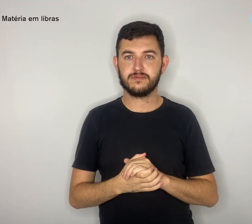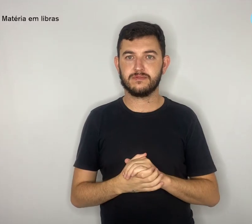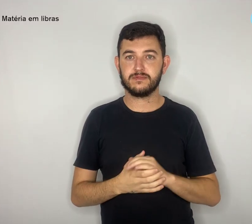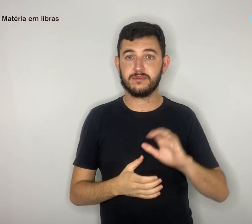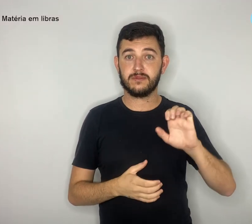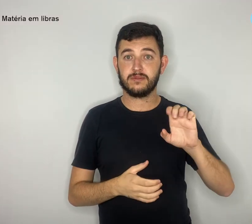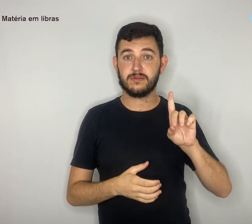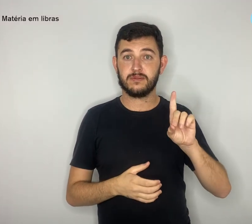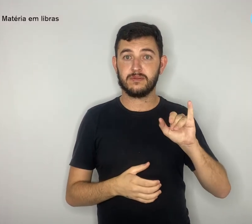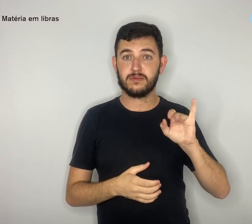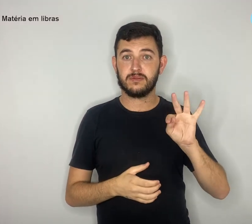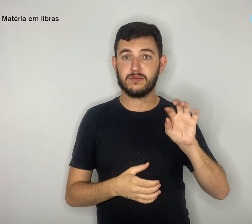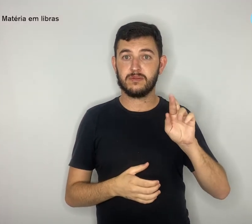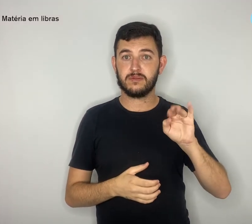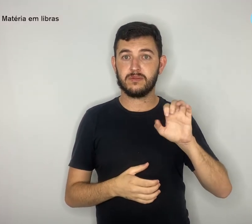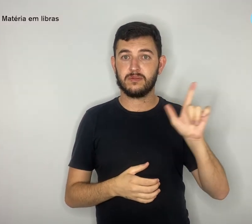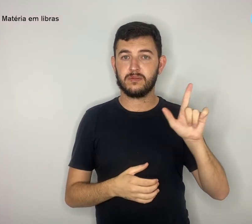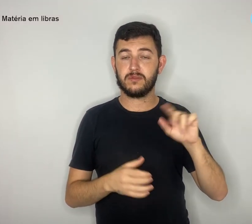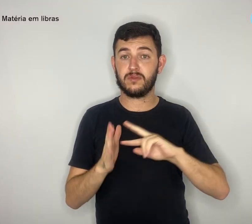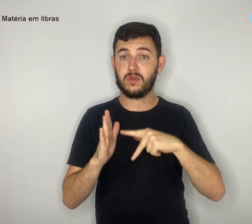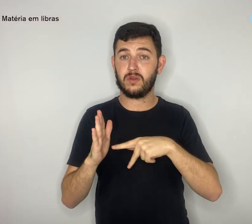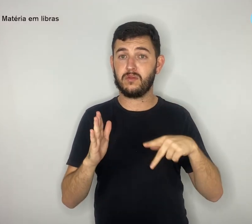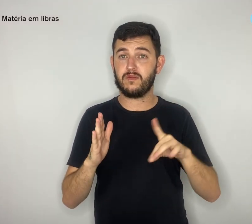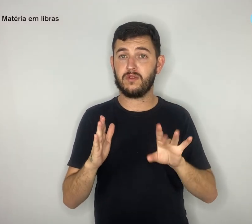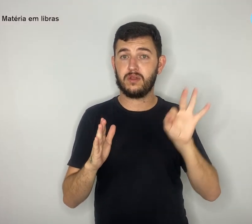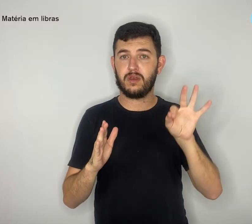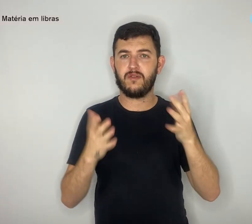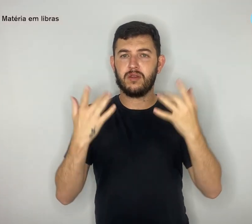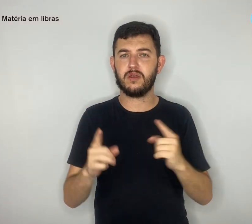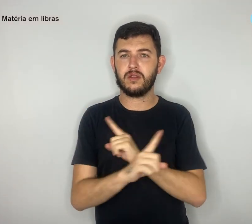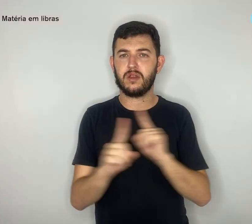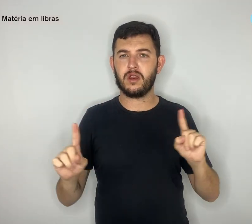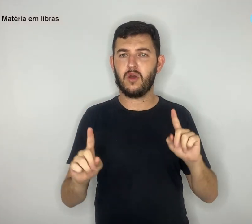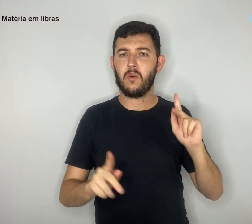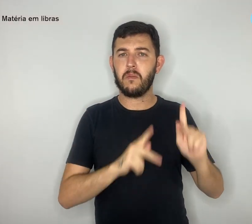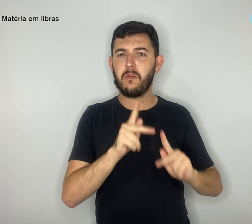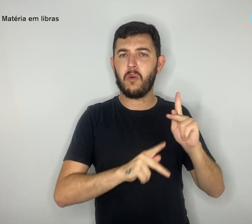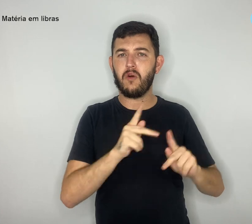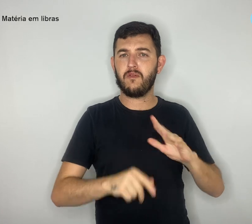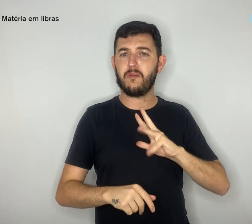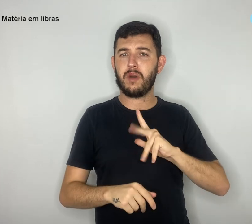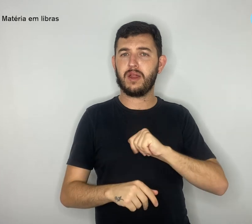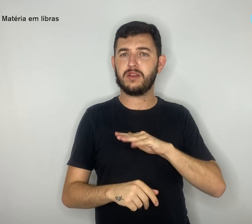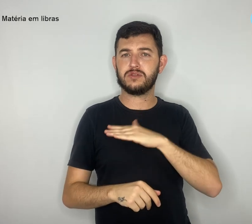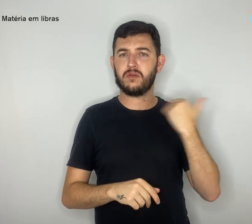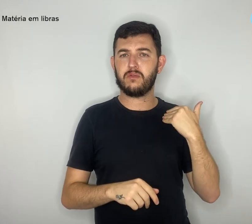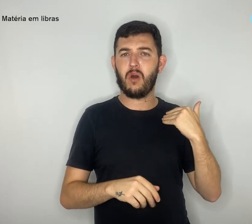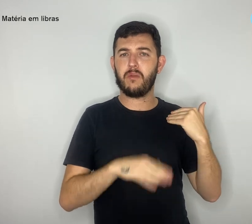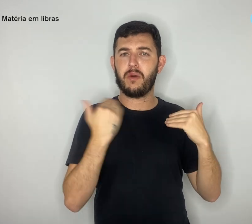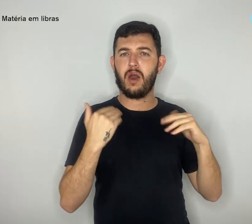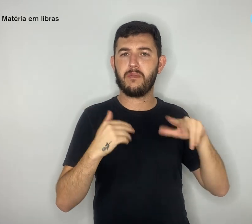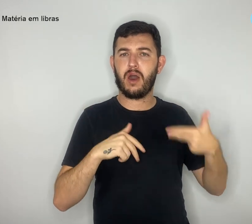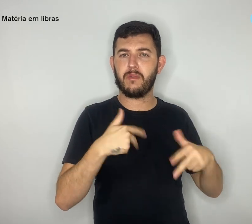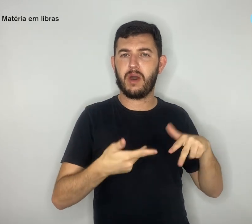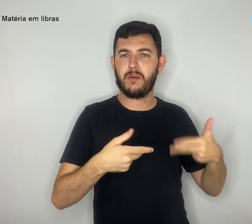Editorial. Simpro repudia o genocídio do povo palestino. O Simpro-DF tem acompanhado